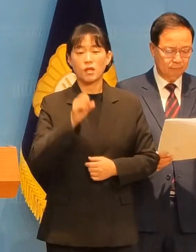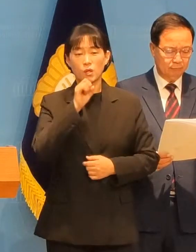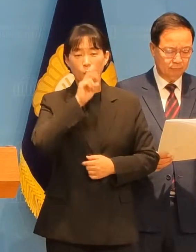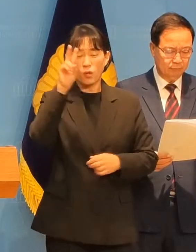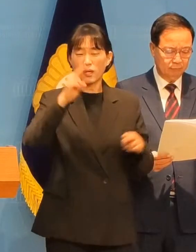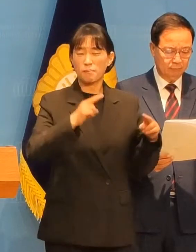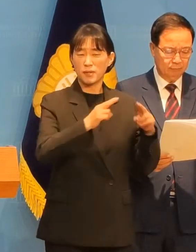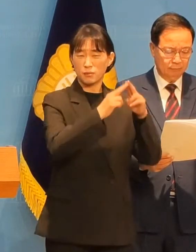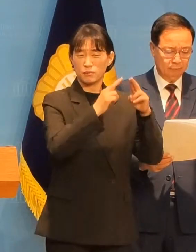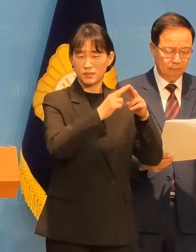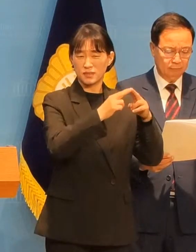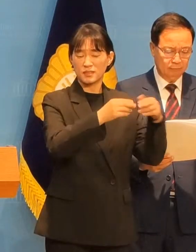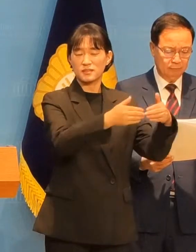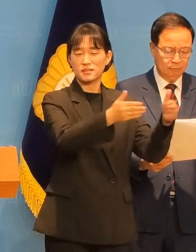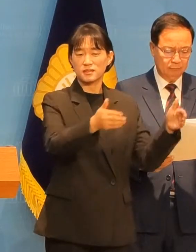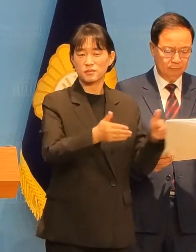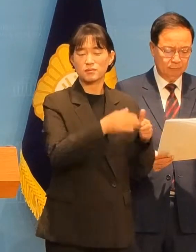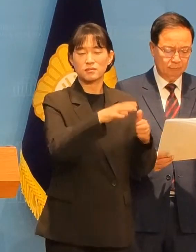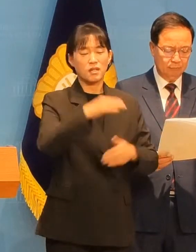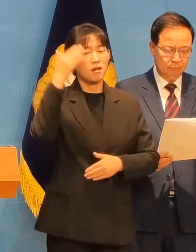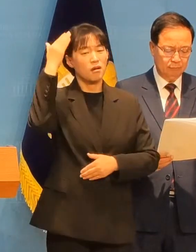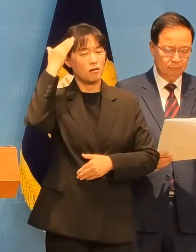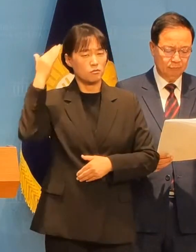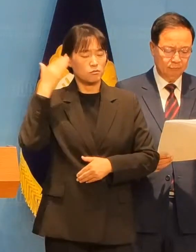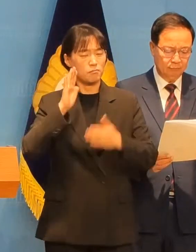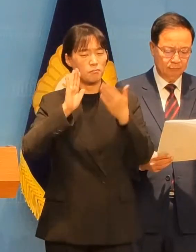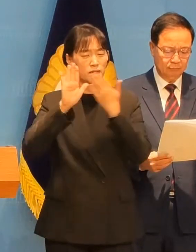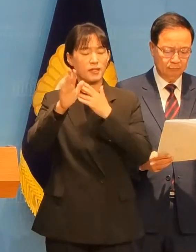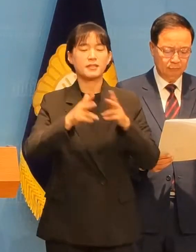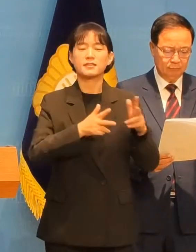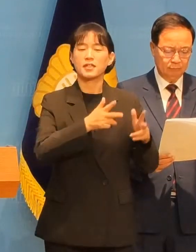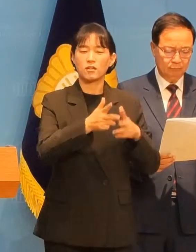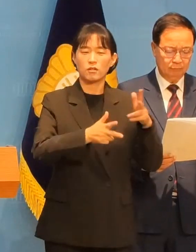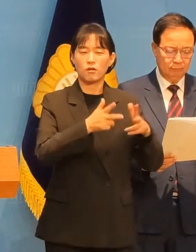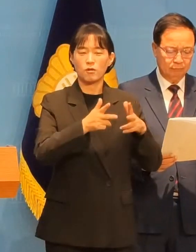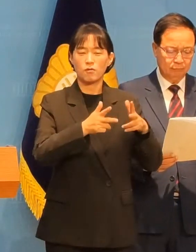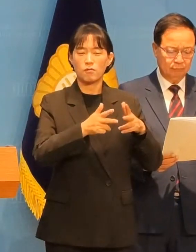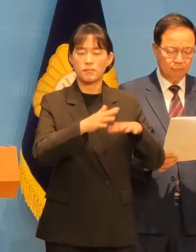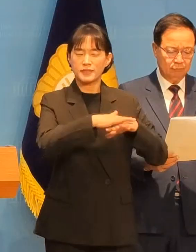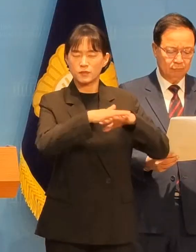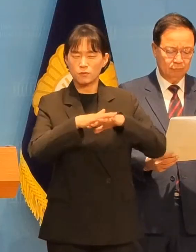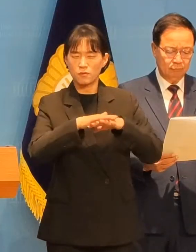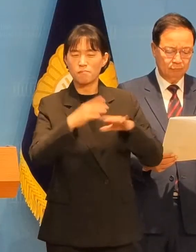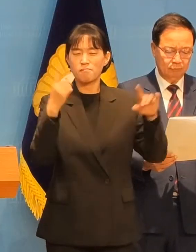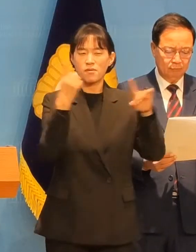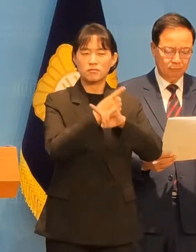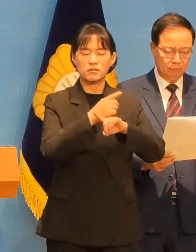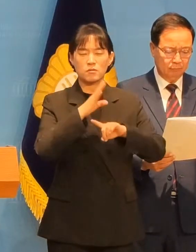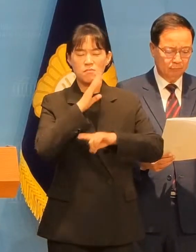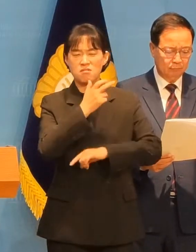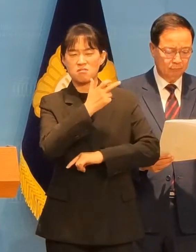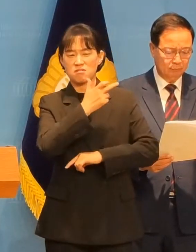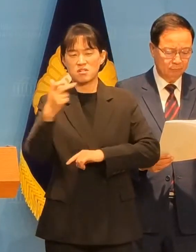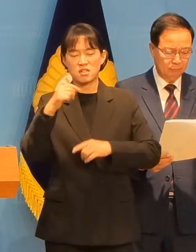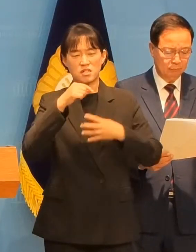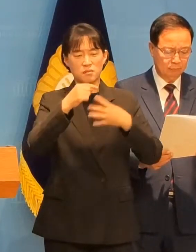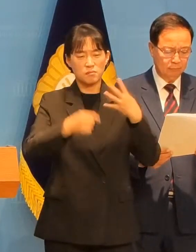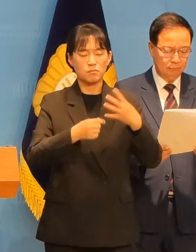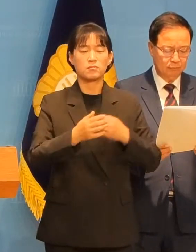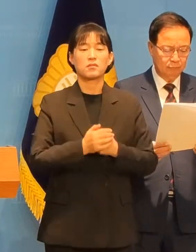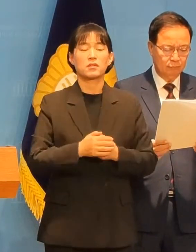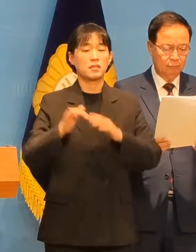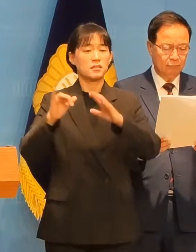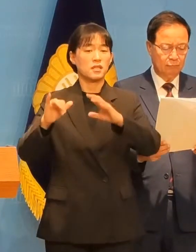반도체 클러스터는 대한민국 미래 산업 지도를 바꿀 초거대 프로젝트로